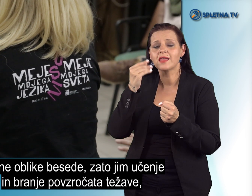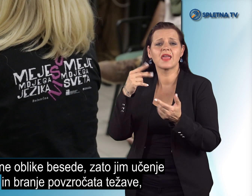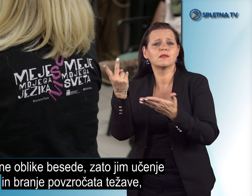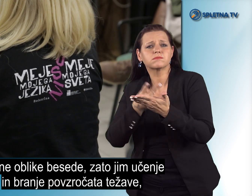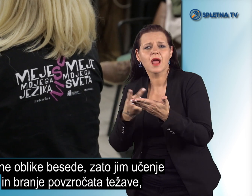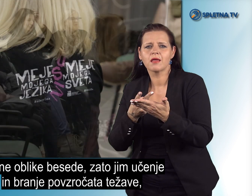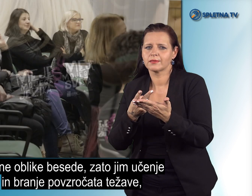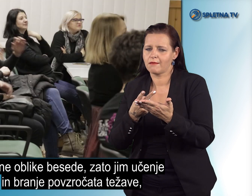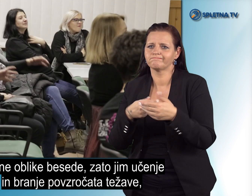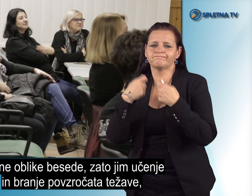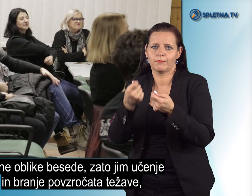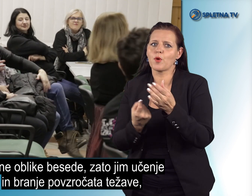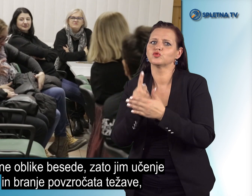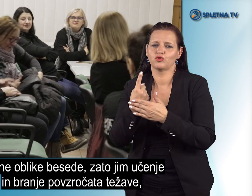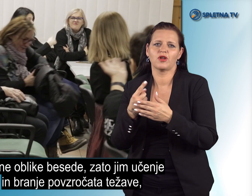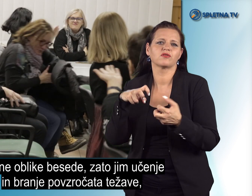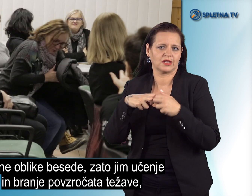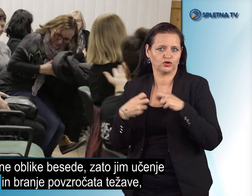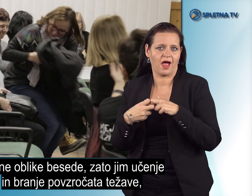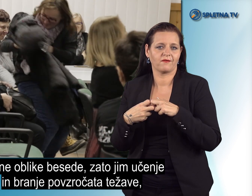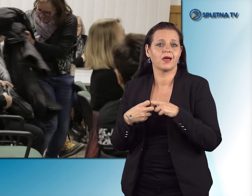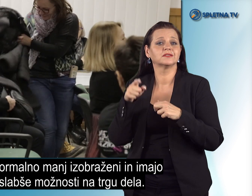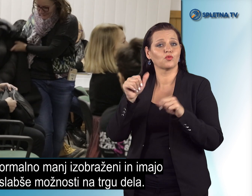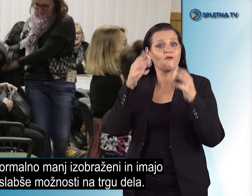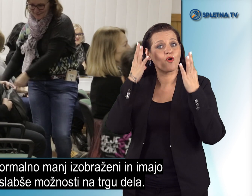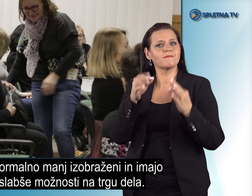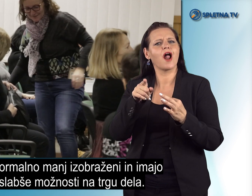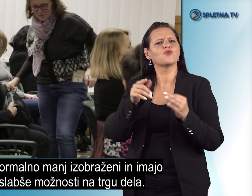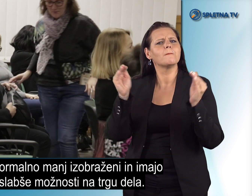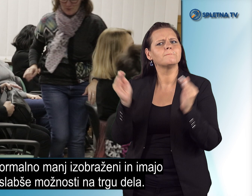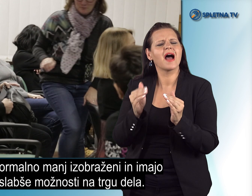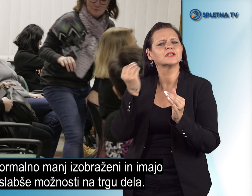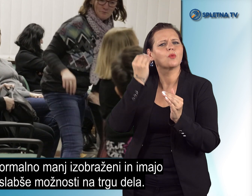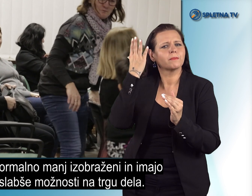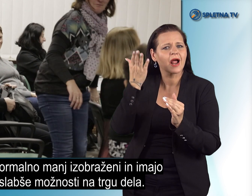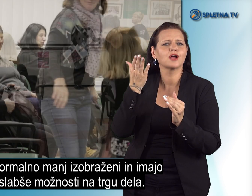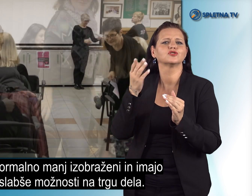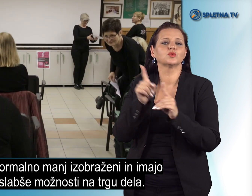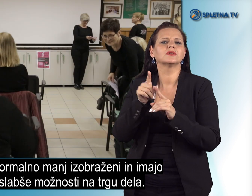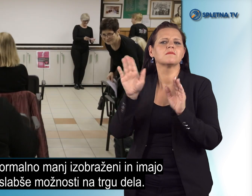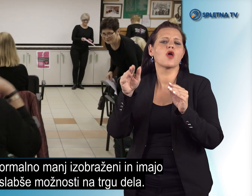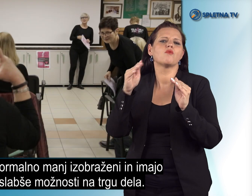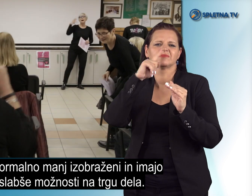povzročata težave, so formalno manj izobraženi in imajo slabše možnosti na trgu dela.